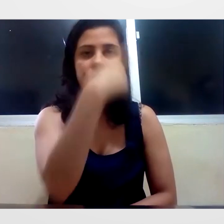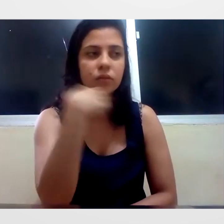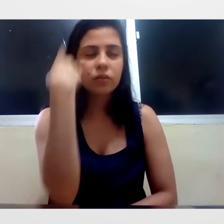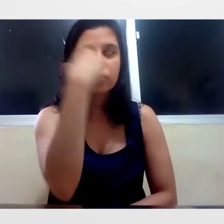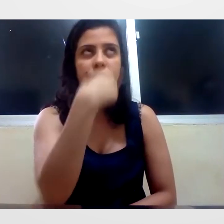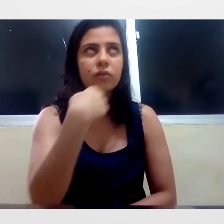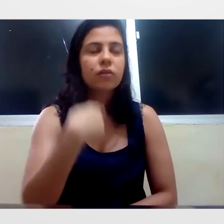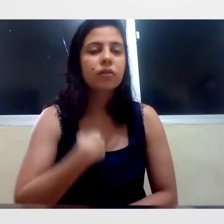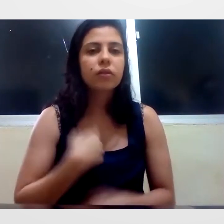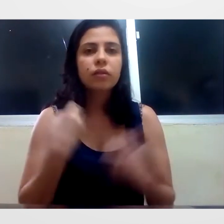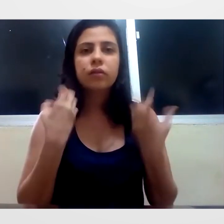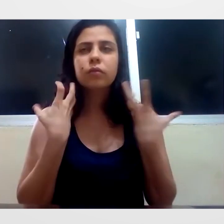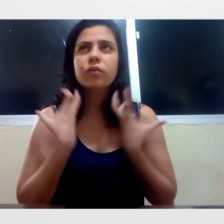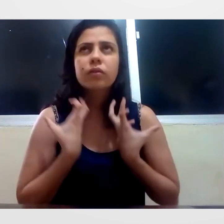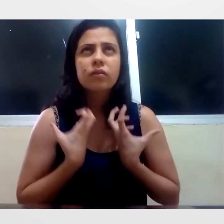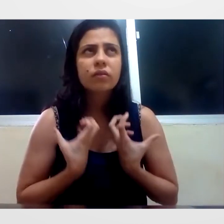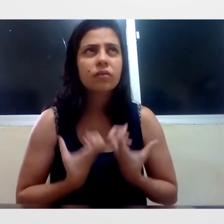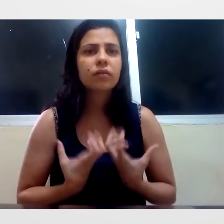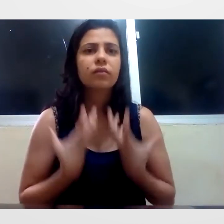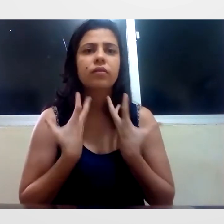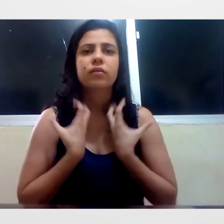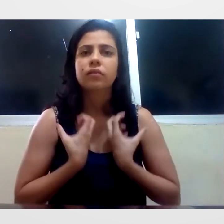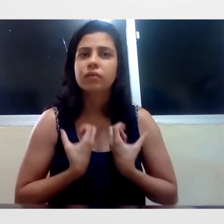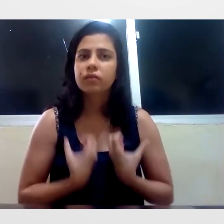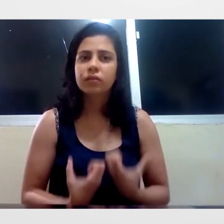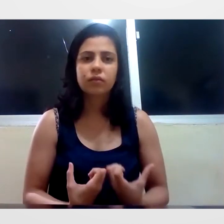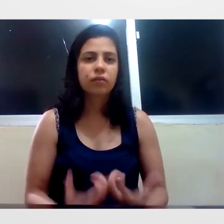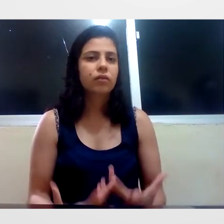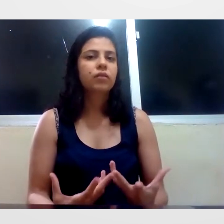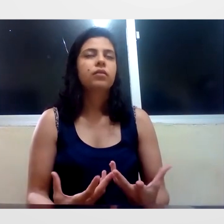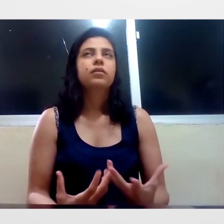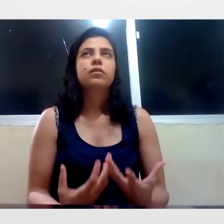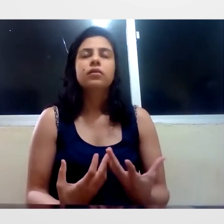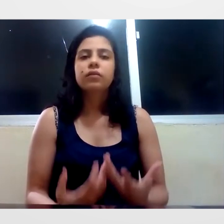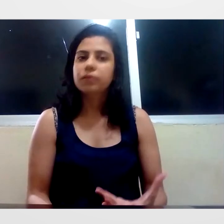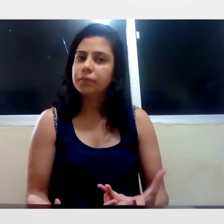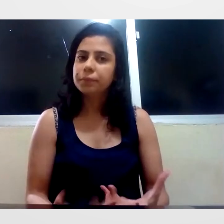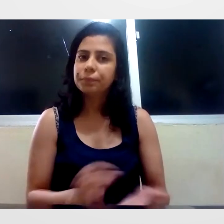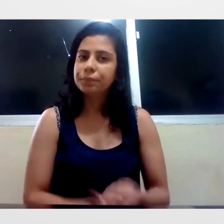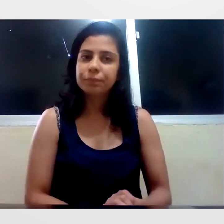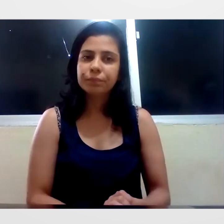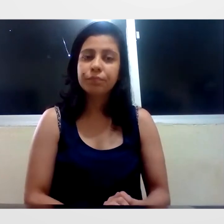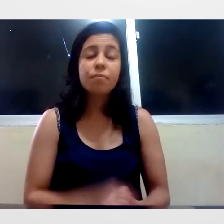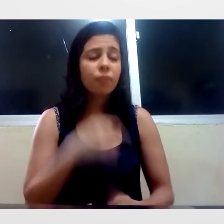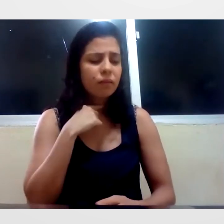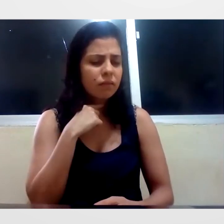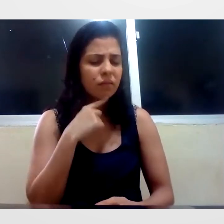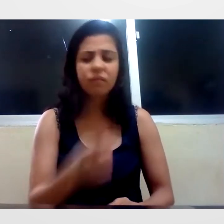português, palavra e sinal, e isso por horas e horas. Eu me sentia cansada, sabe? Eu sentia